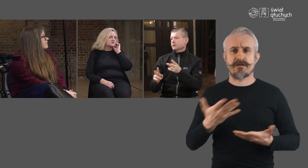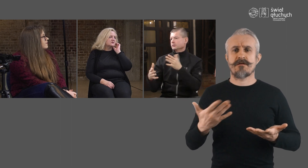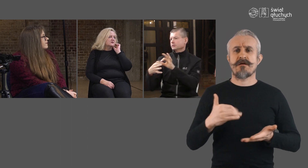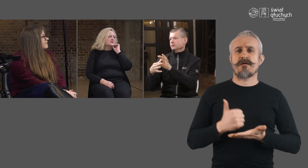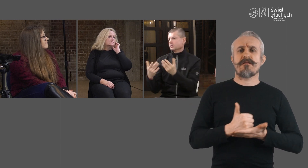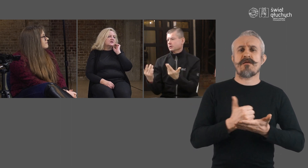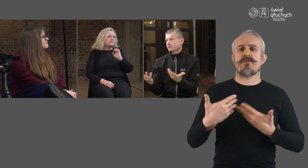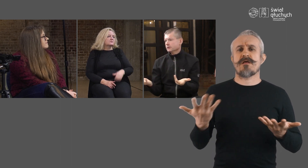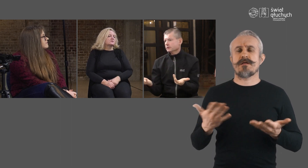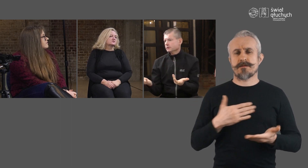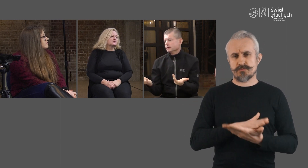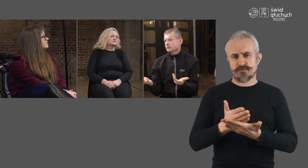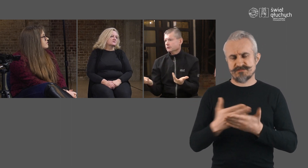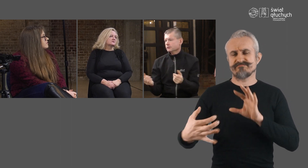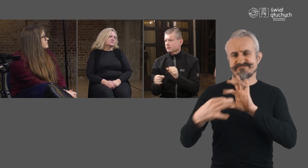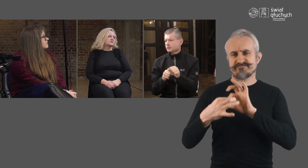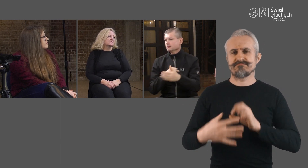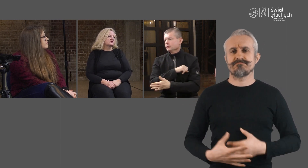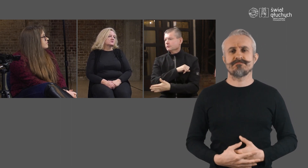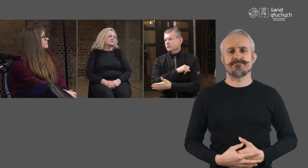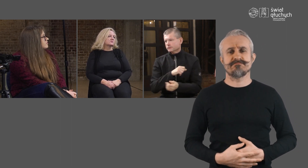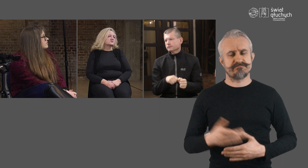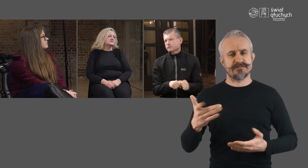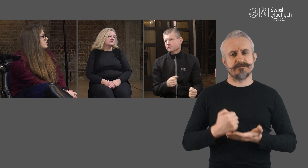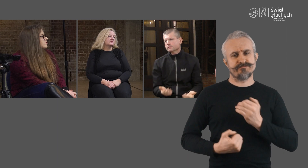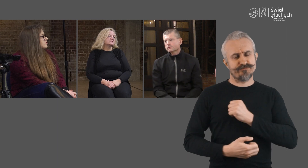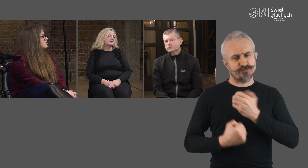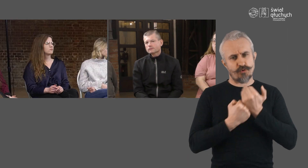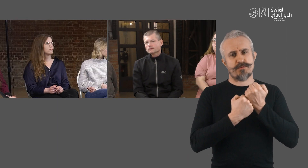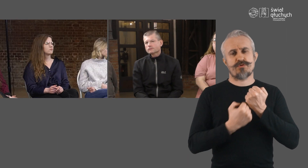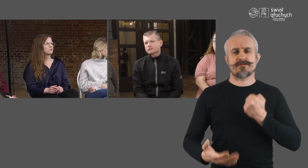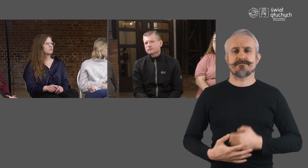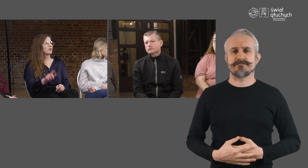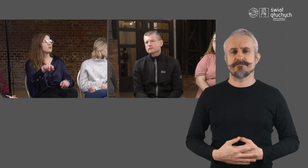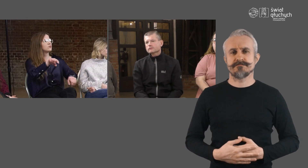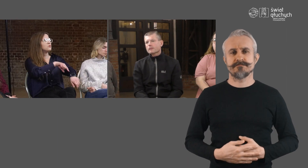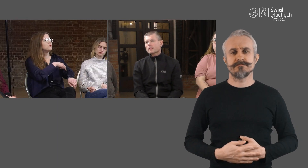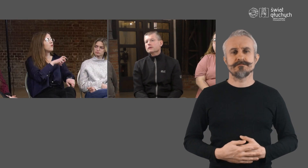siostra głusi. No najlepiej, żeby przetłumaczył mi to tłumacz. To jest dla mnie podstawa.